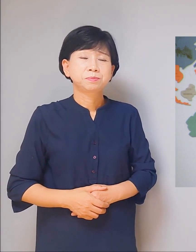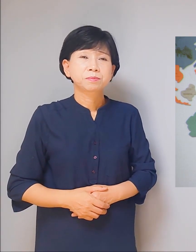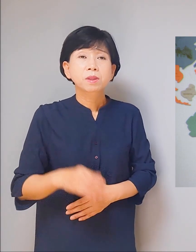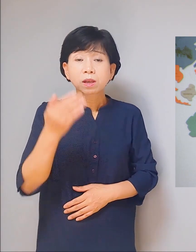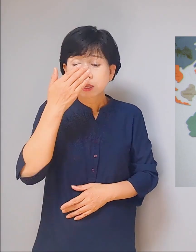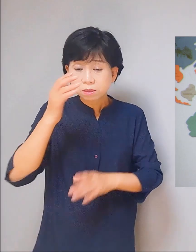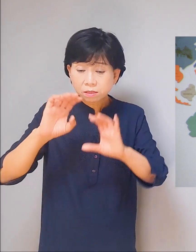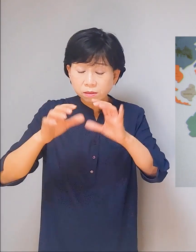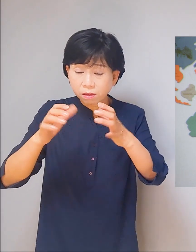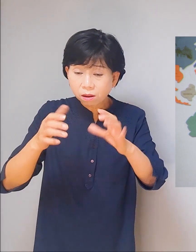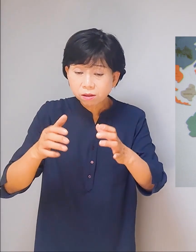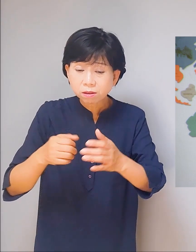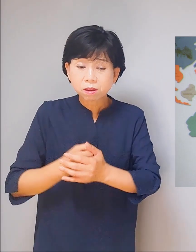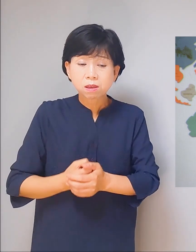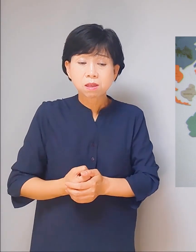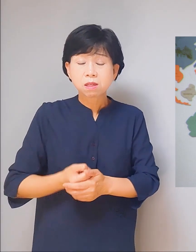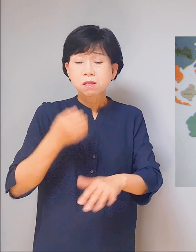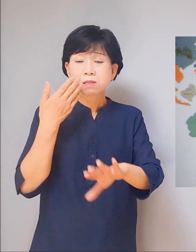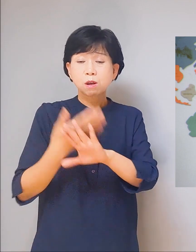있었다면